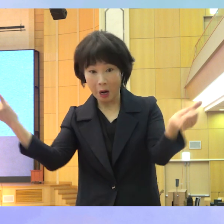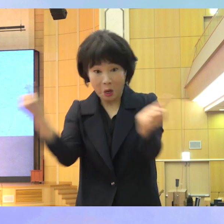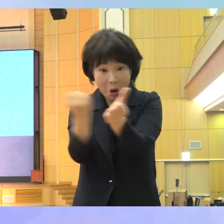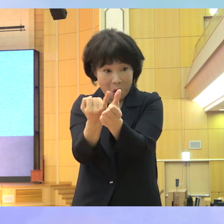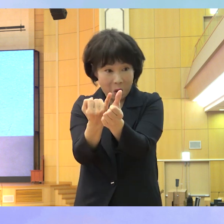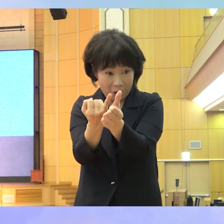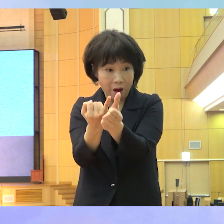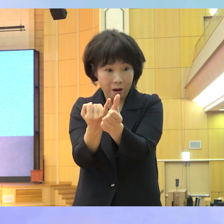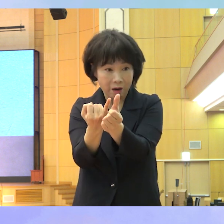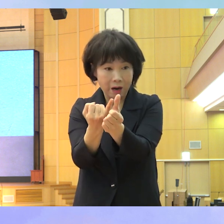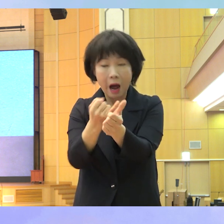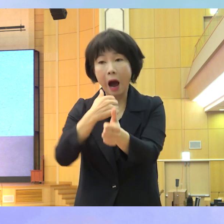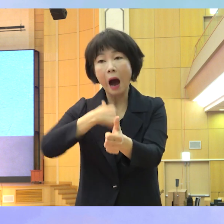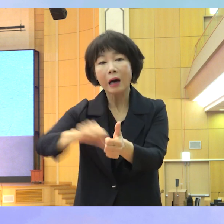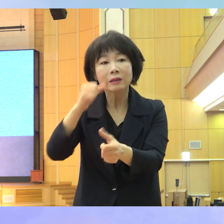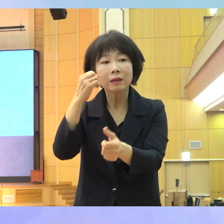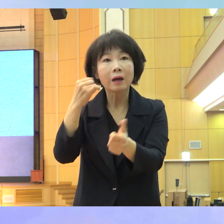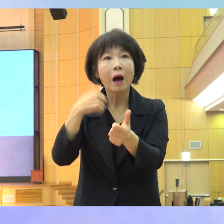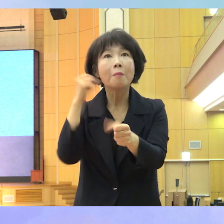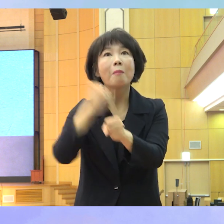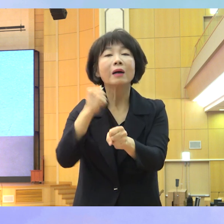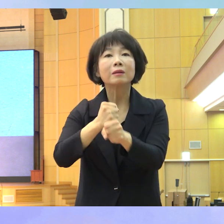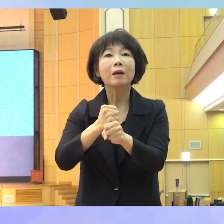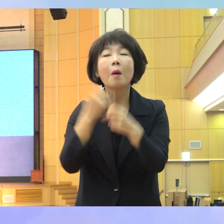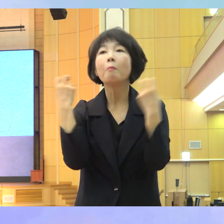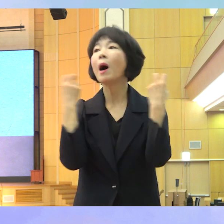방법. 솔깃하시죠?